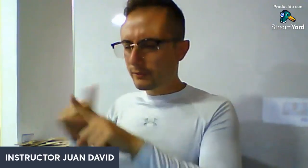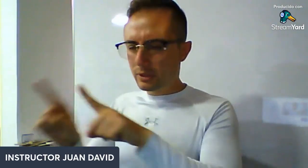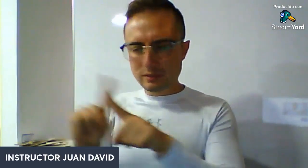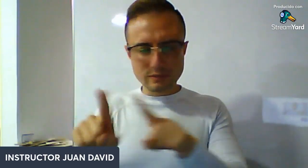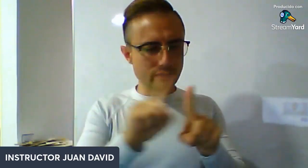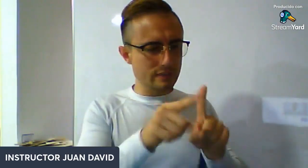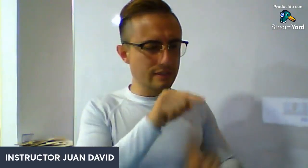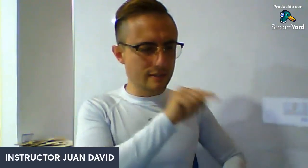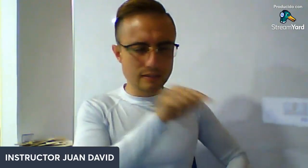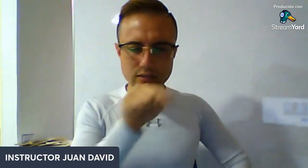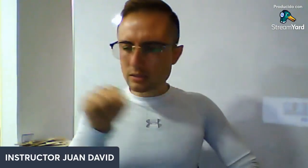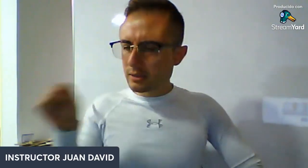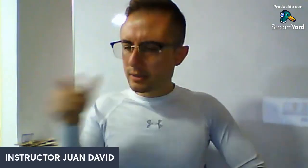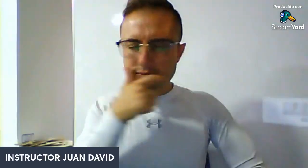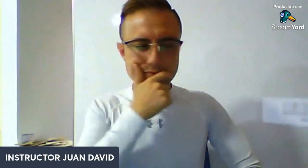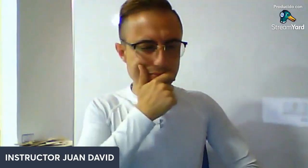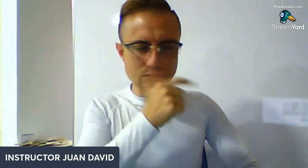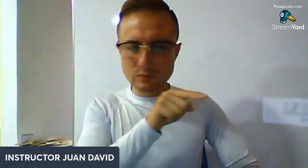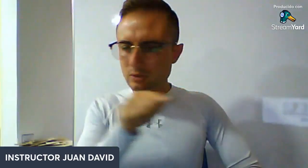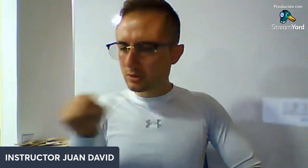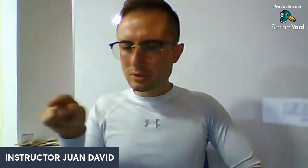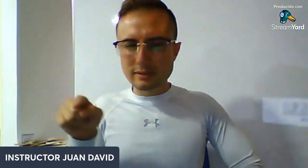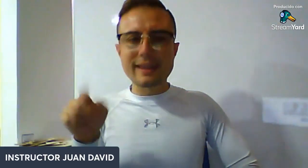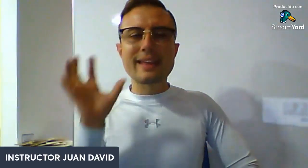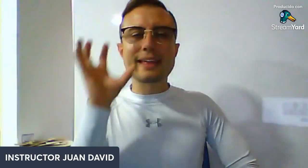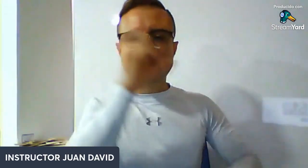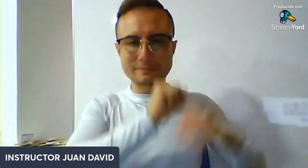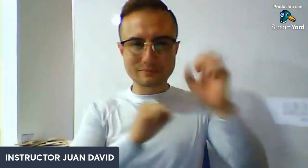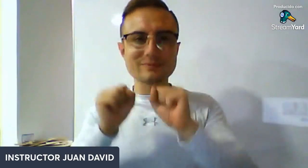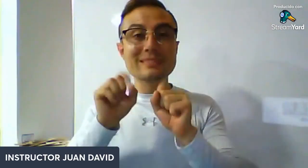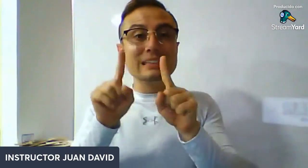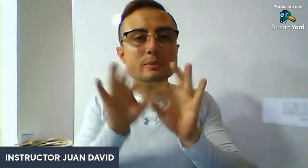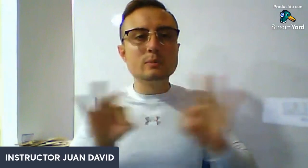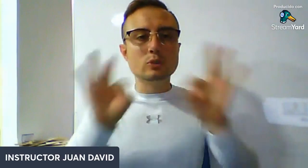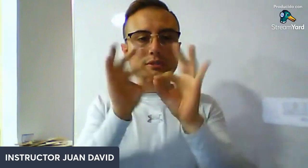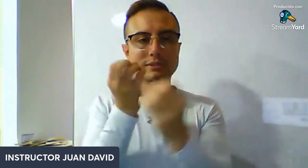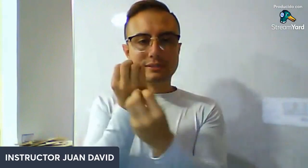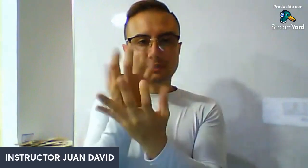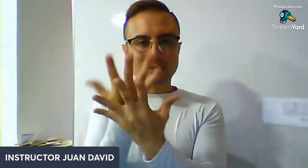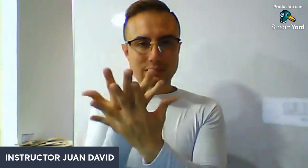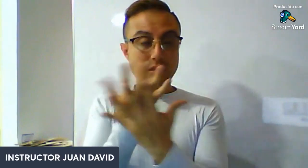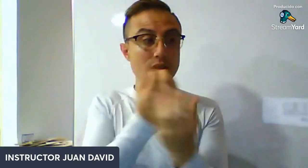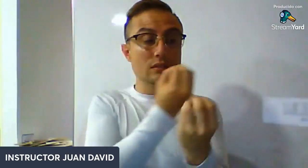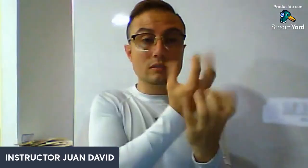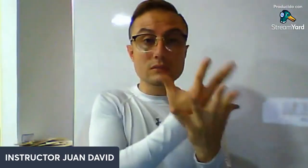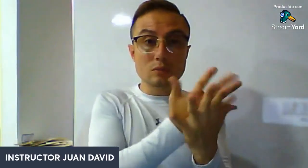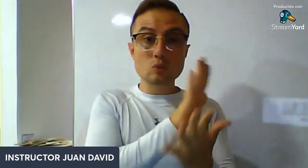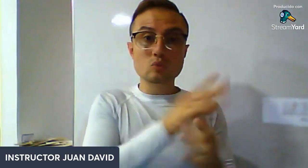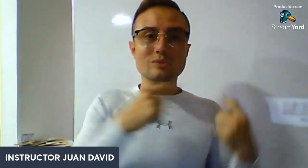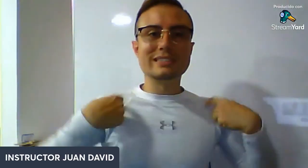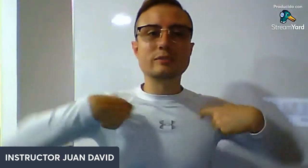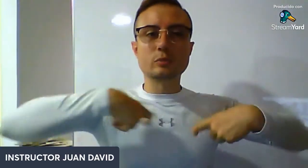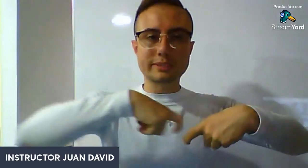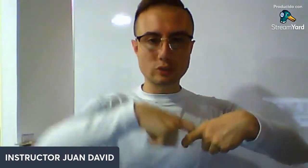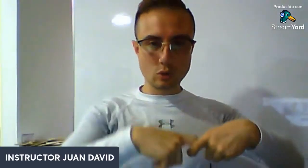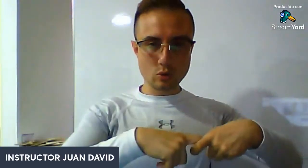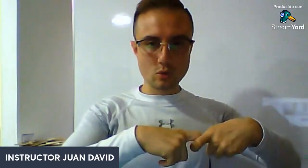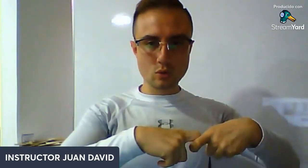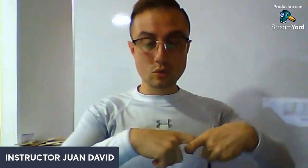que tiene la lengua de señas y primero las cosas el sujeto y el lugar entonces es importante